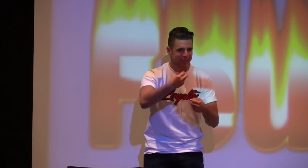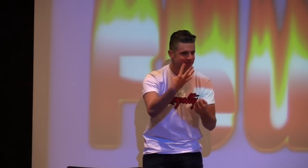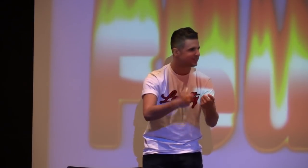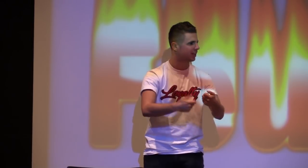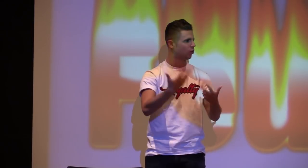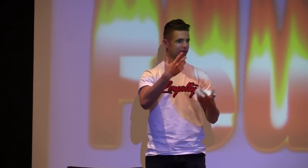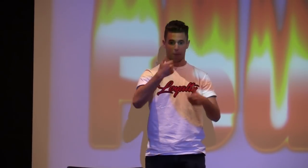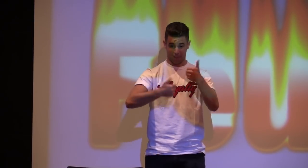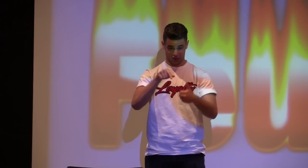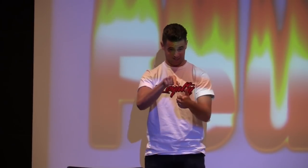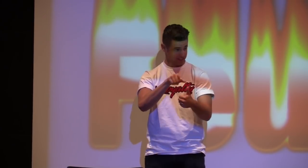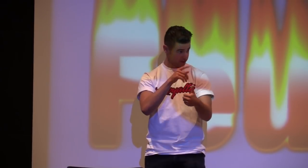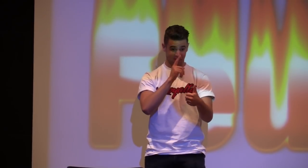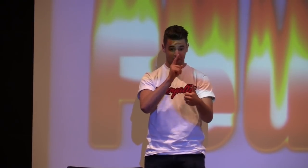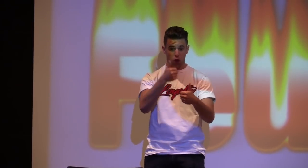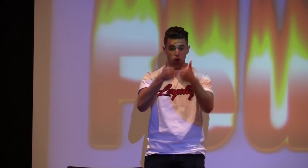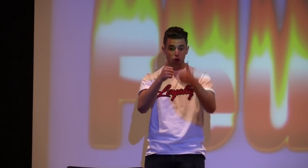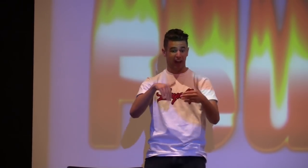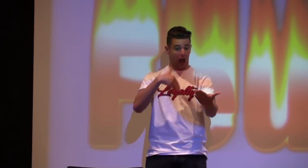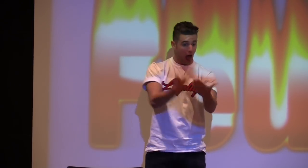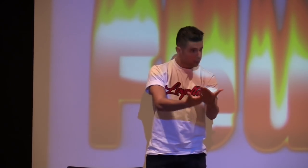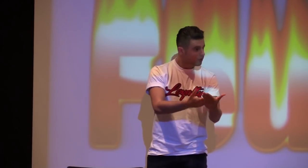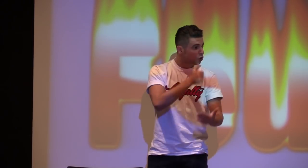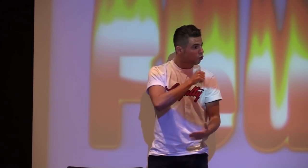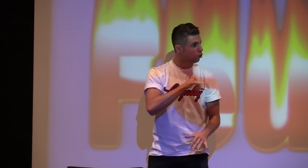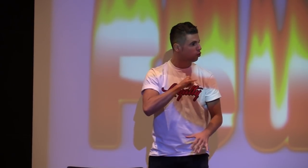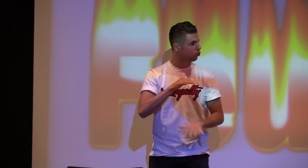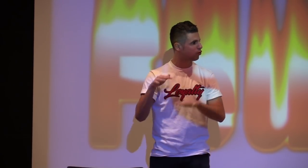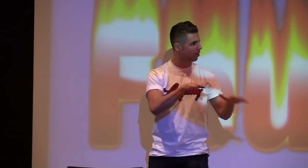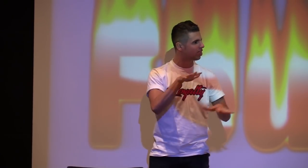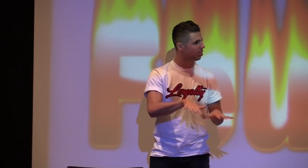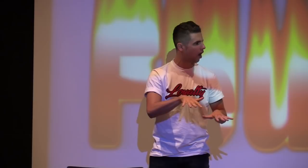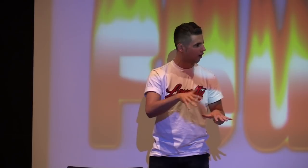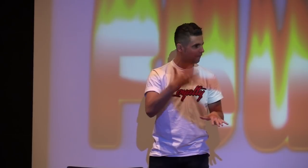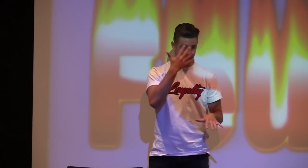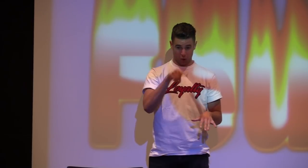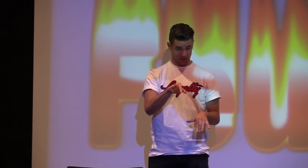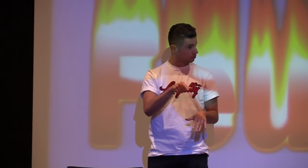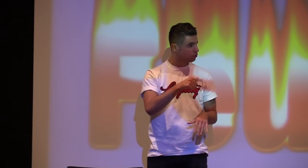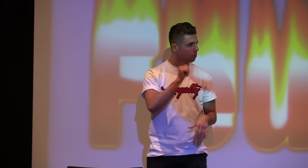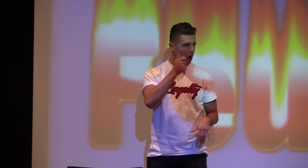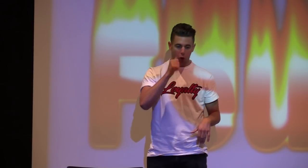Also wenn ich jetzt mal von den Jugendlichen noch mal erzähle, die wollen, oder wenn ich mir das anders vorstelle, wenn es